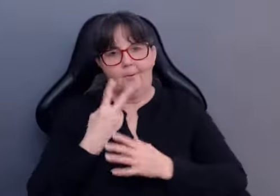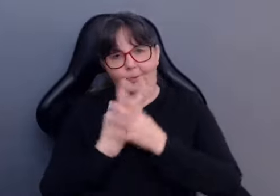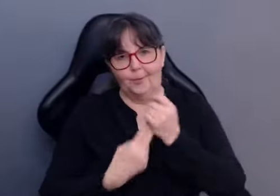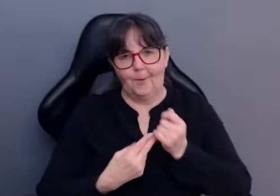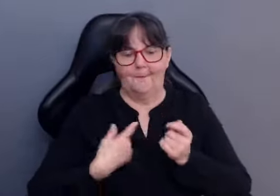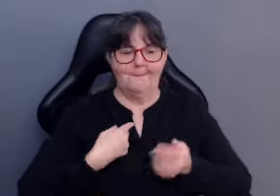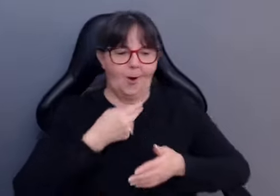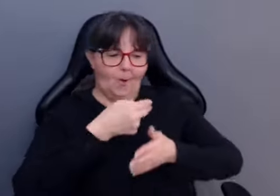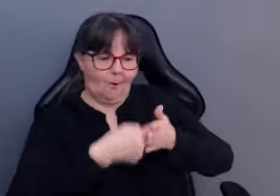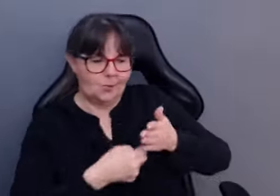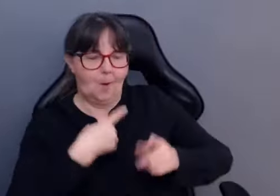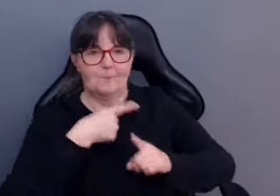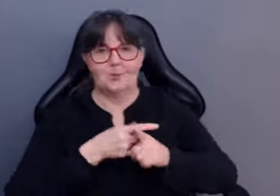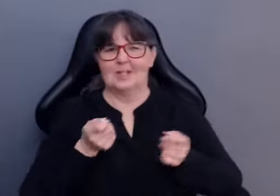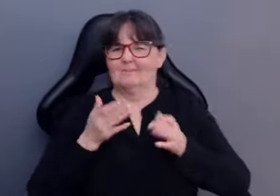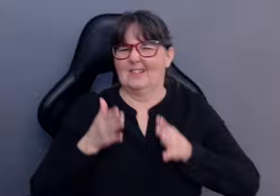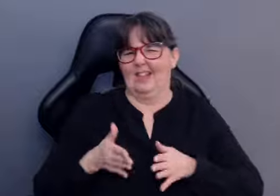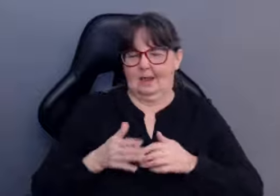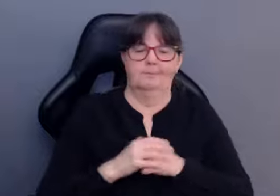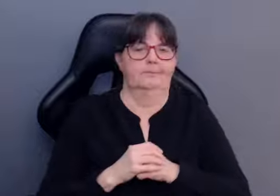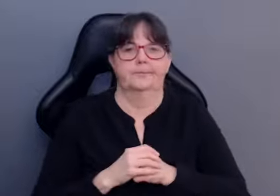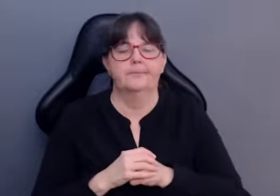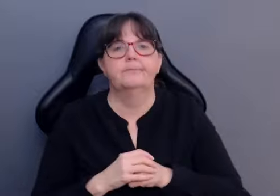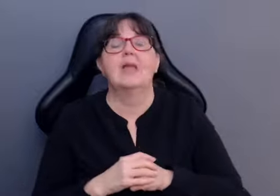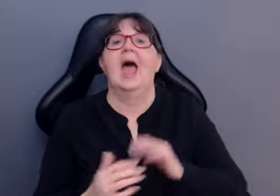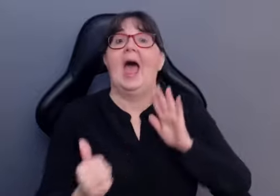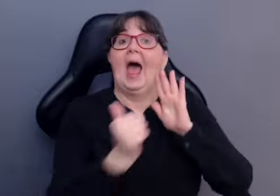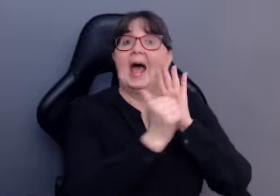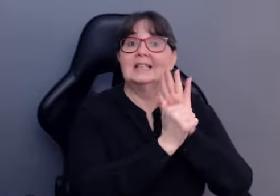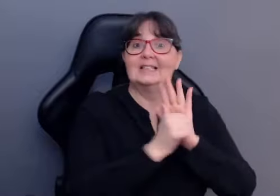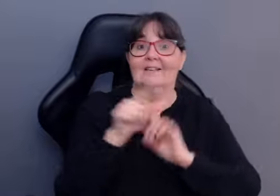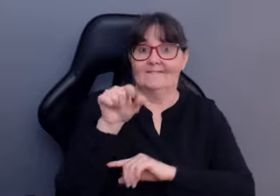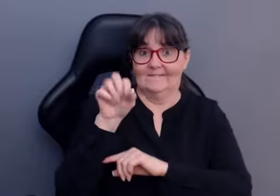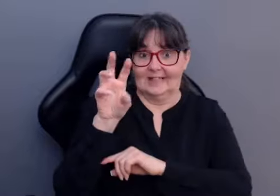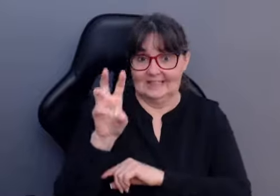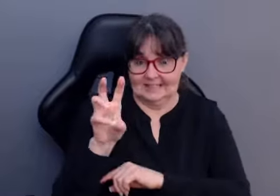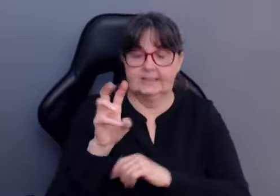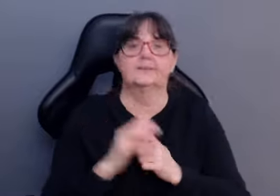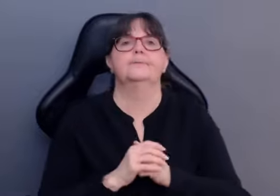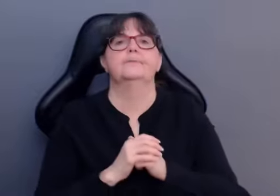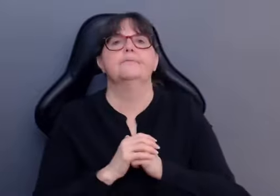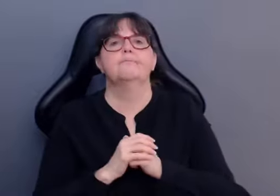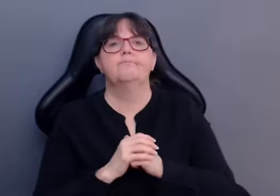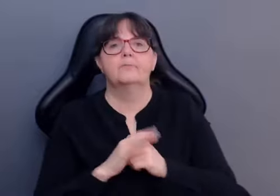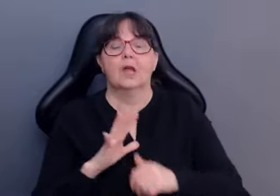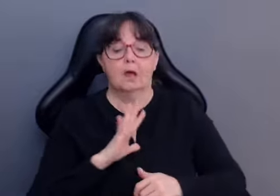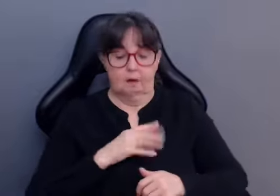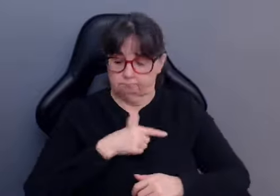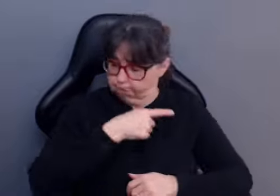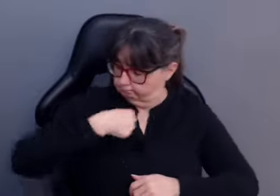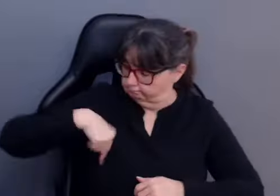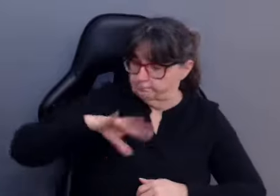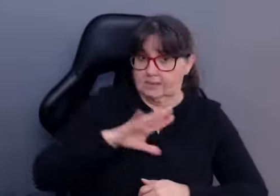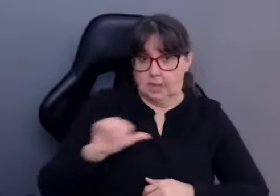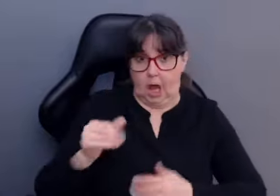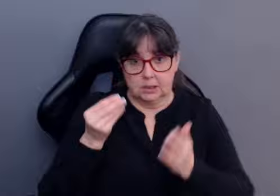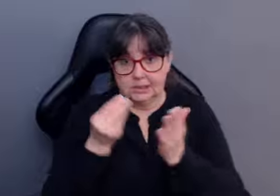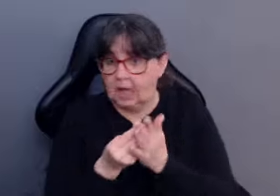Article 26. Rémunération. Les administrateurs ne sont pas rémunérés comme tels